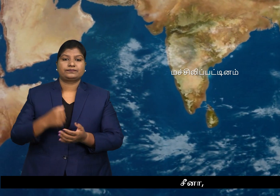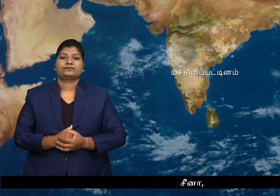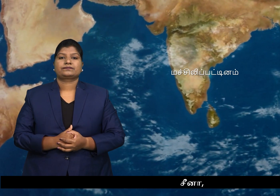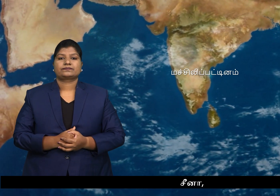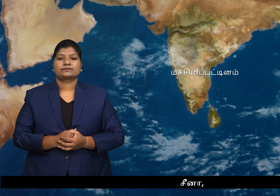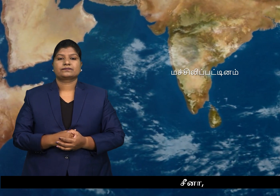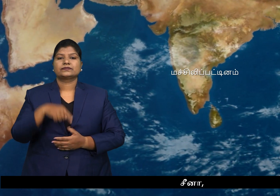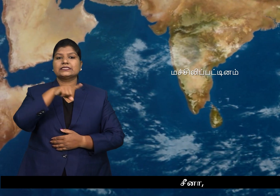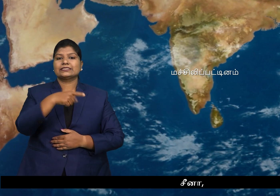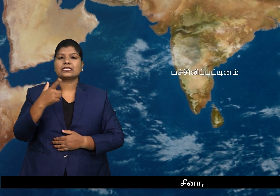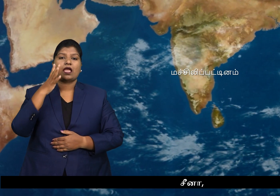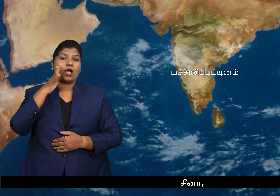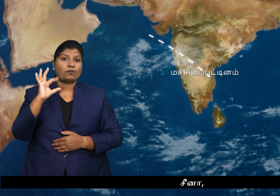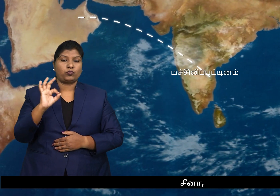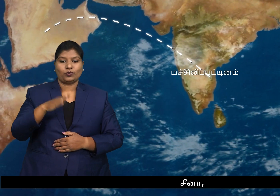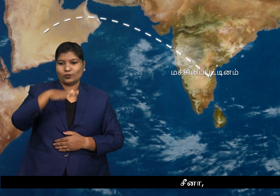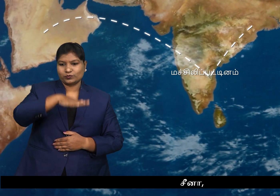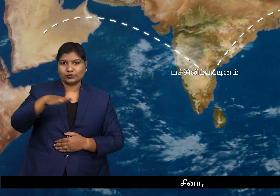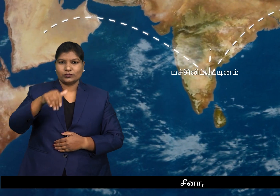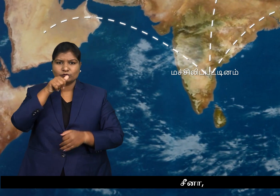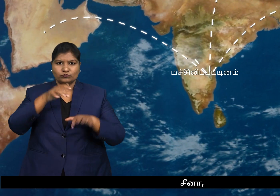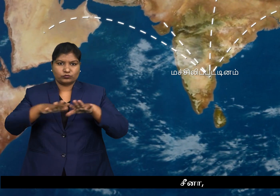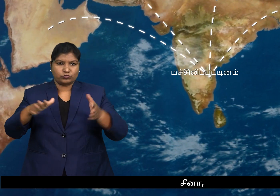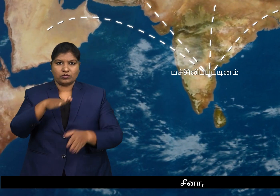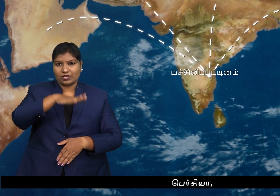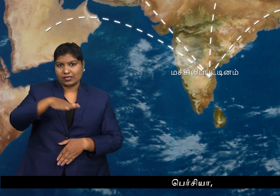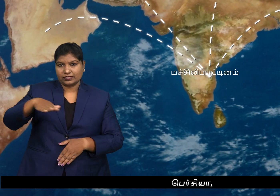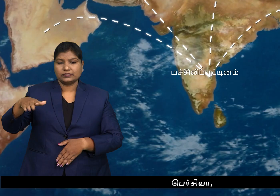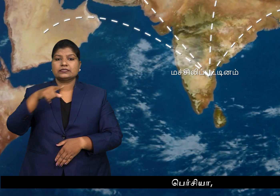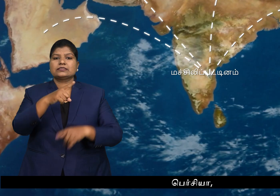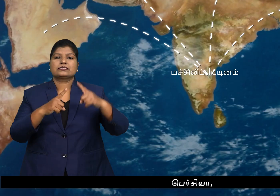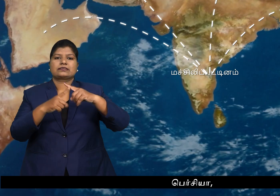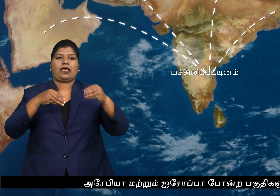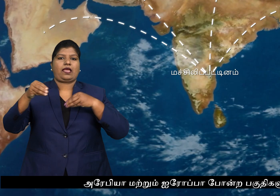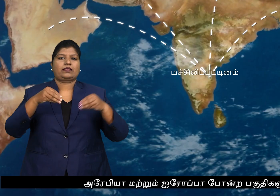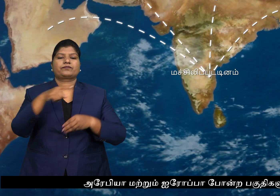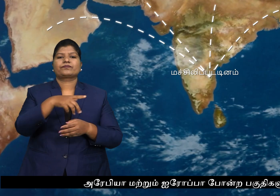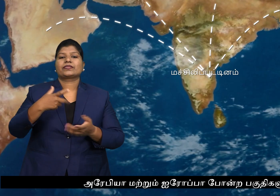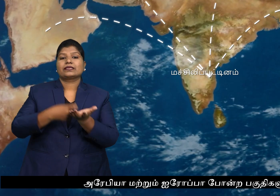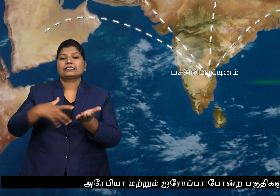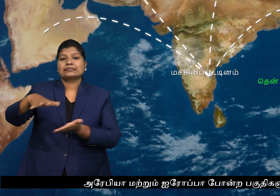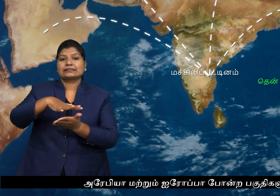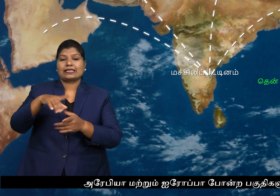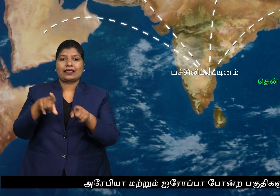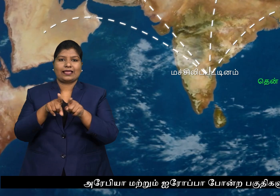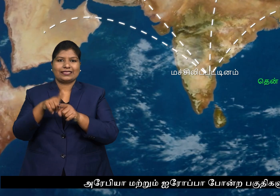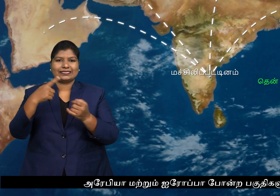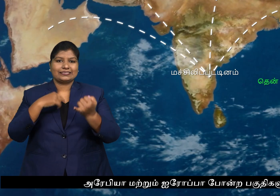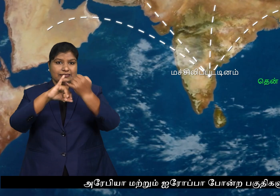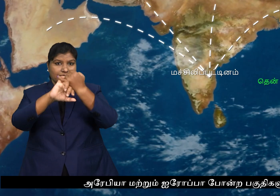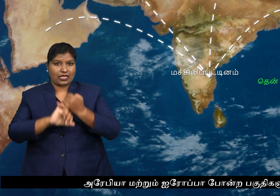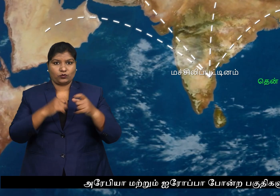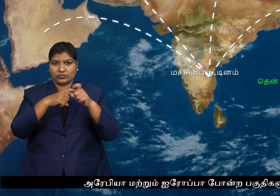சீனா, பெர்ஷியா அரேபியா மற்றும் ஐரோப்பியா